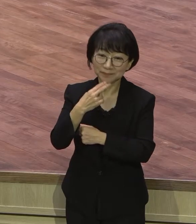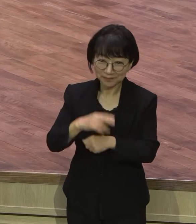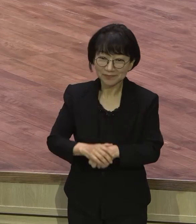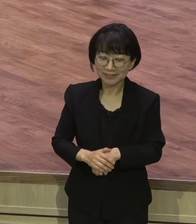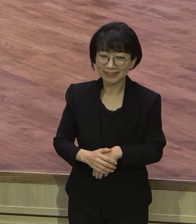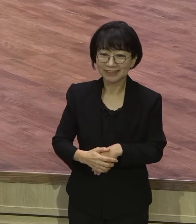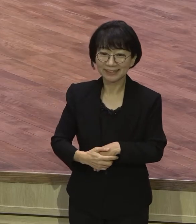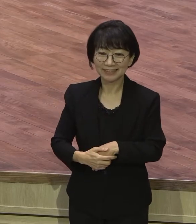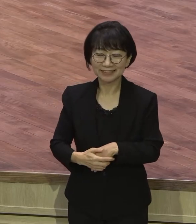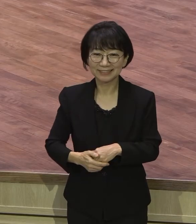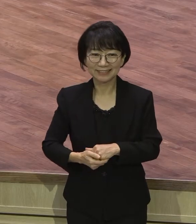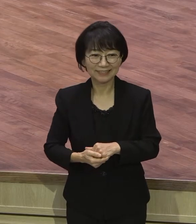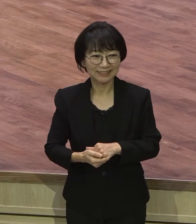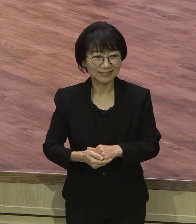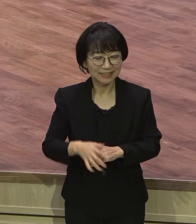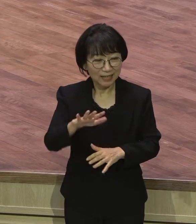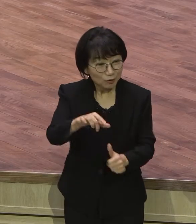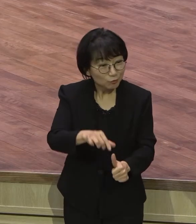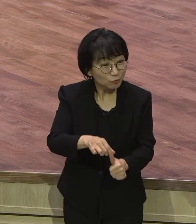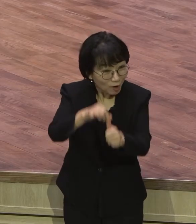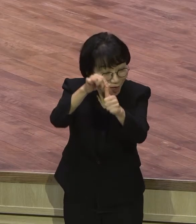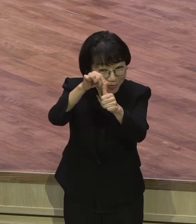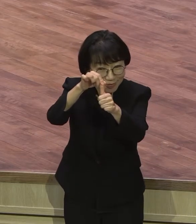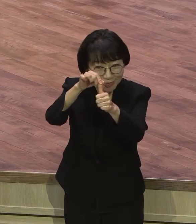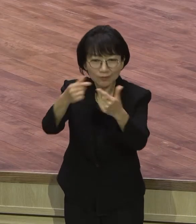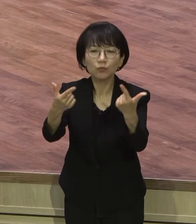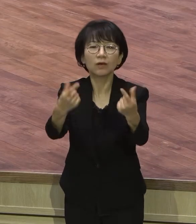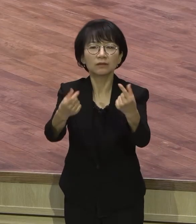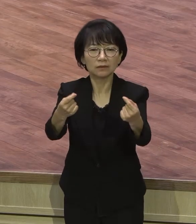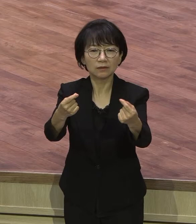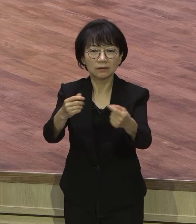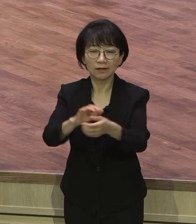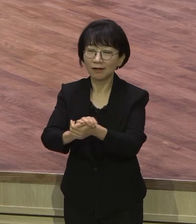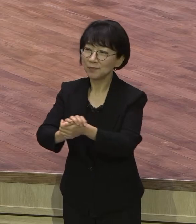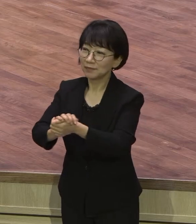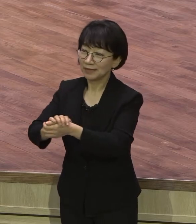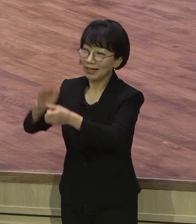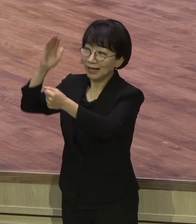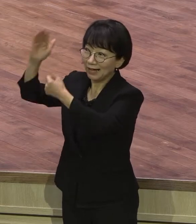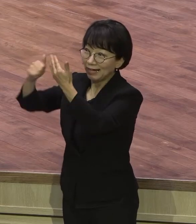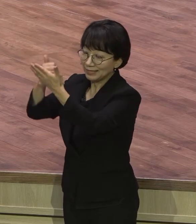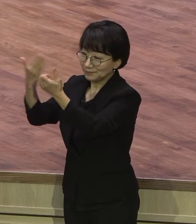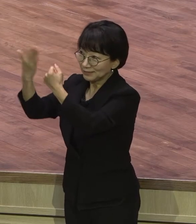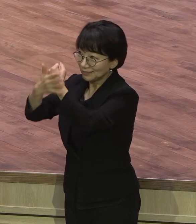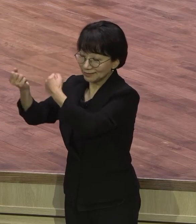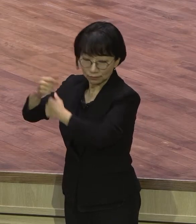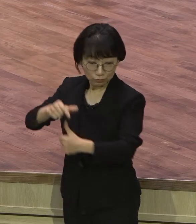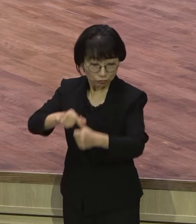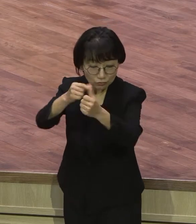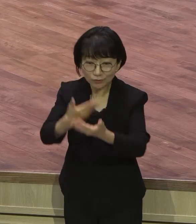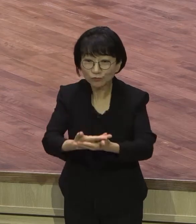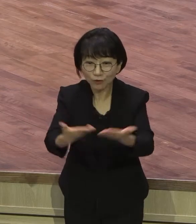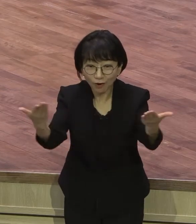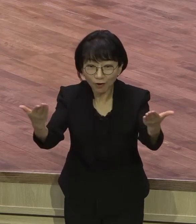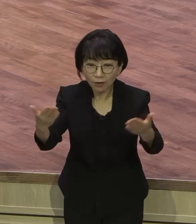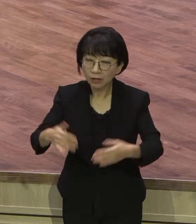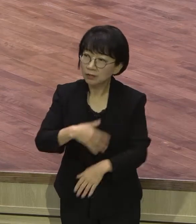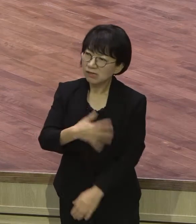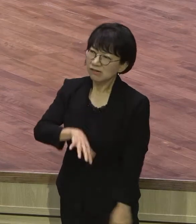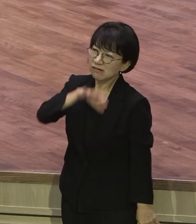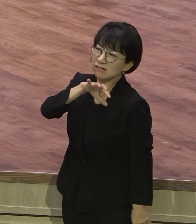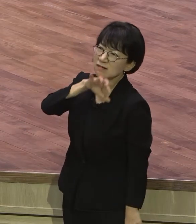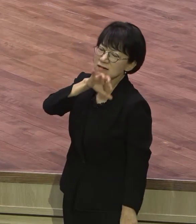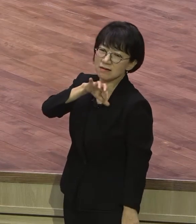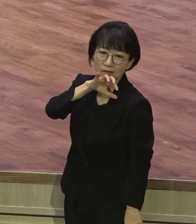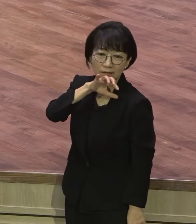영적으로 구원에 있어서 하나님의 절대 주권적 선택을 피조물인 인간이 왈과